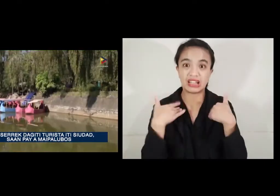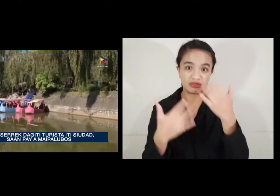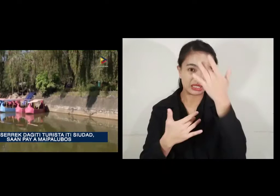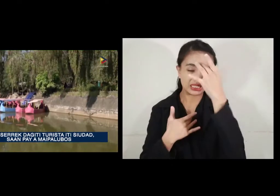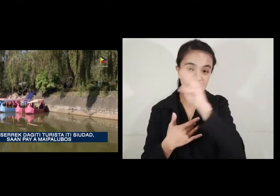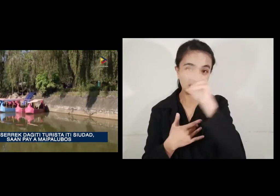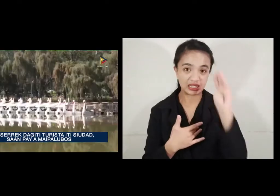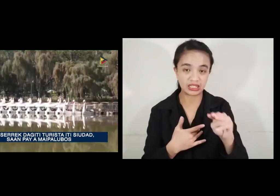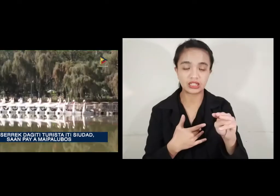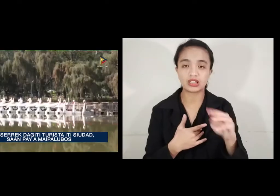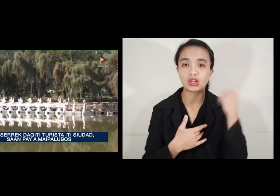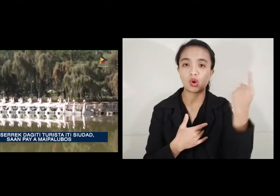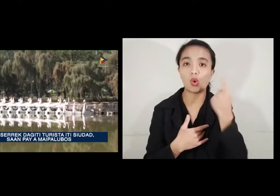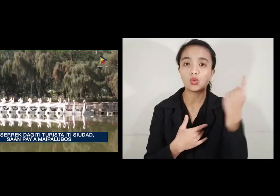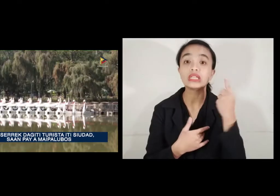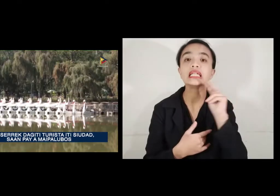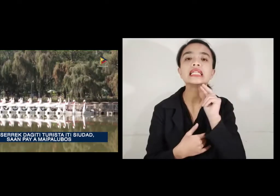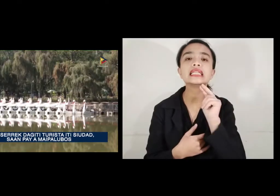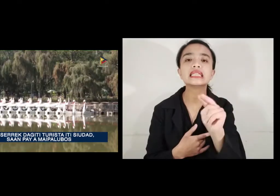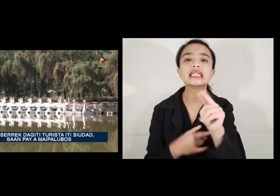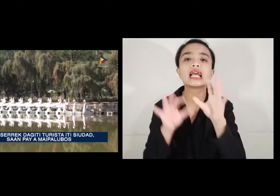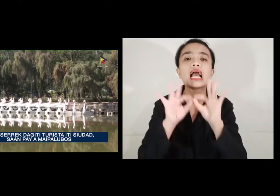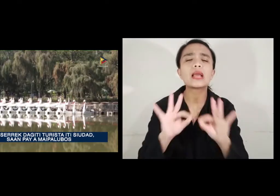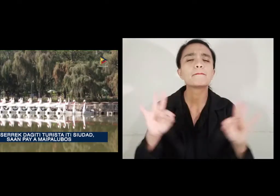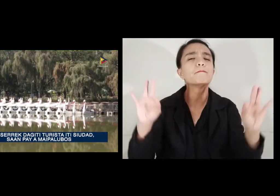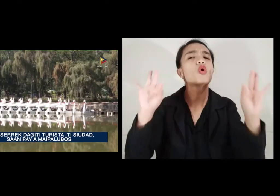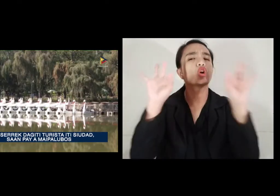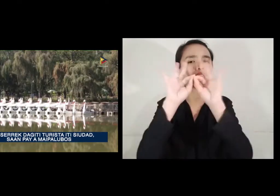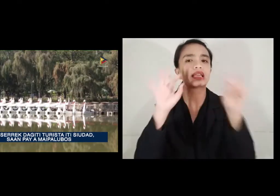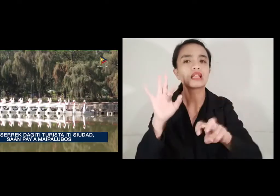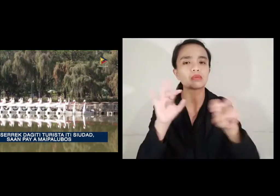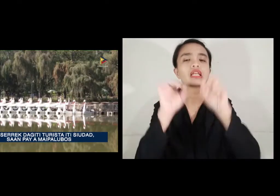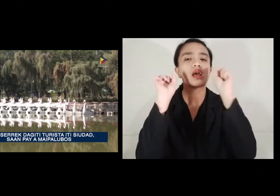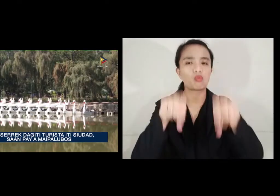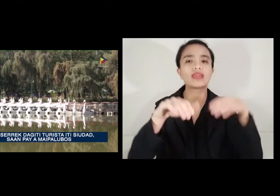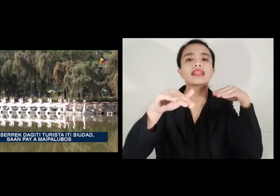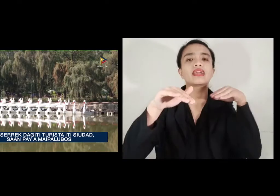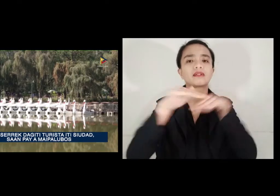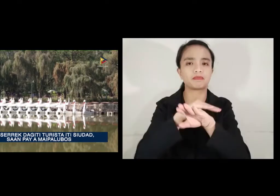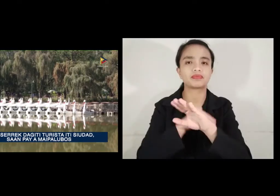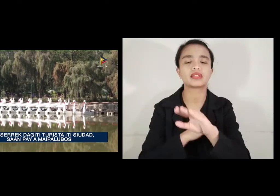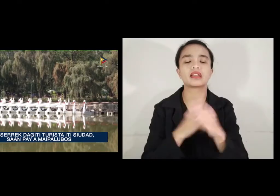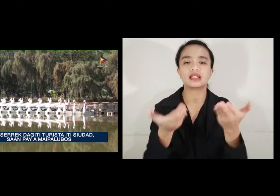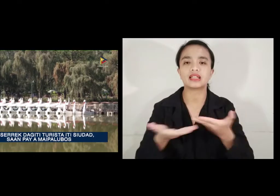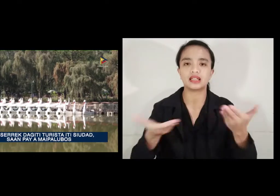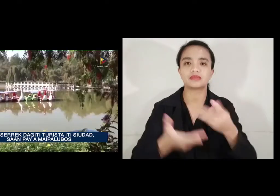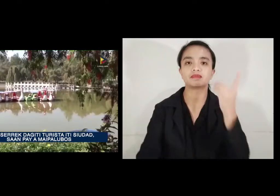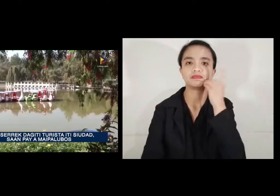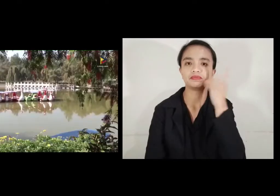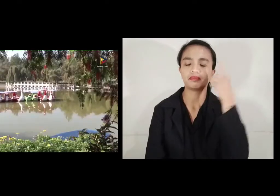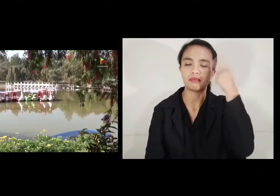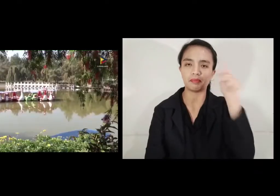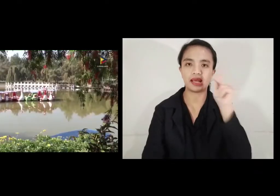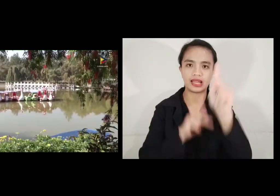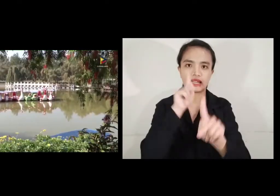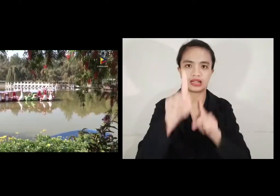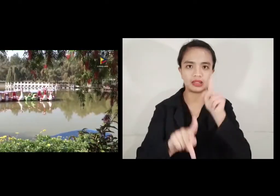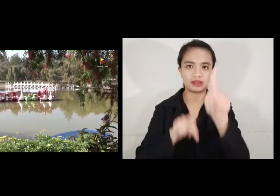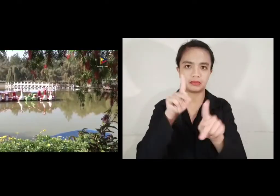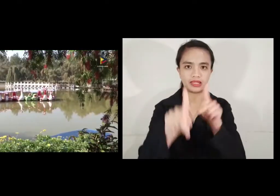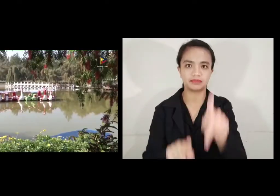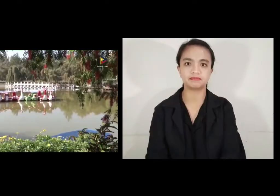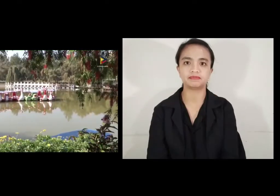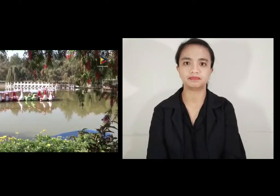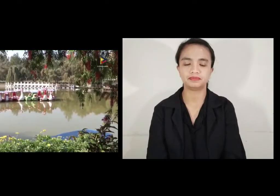a COVID-19, dagiti laang essential travels ti agtultuloy a makastrek ditoy lokalidad. Daniel Grace de